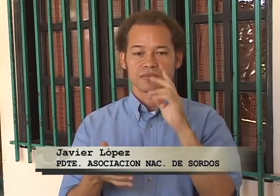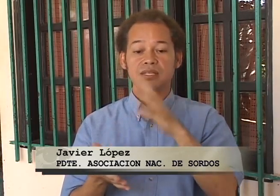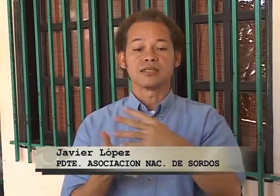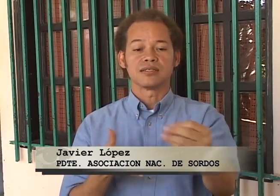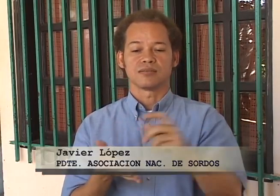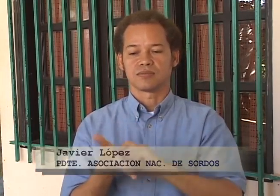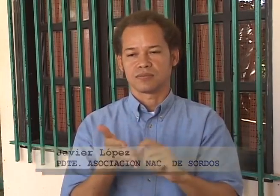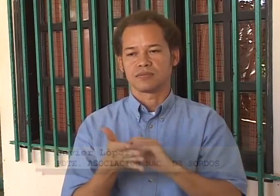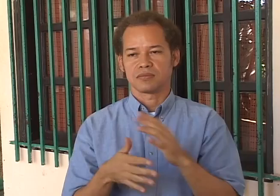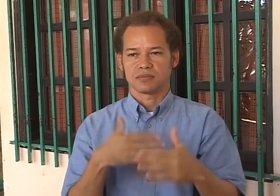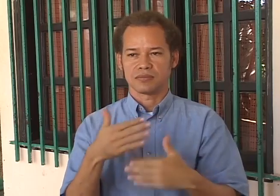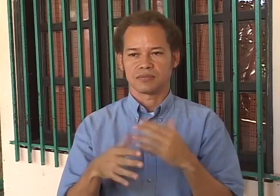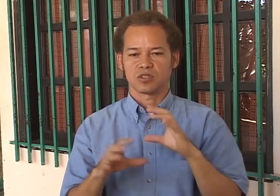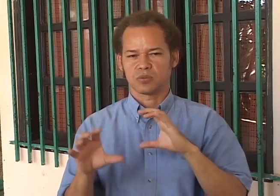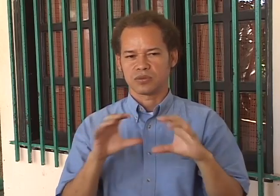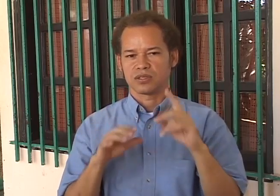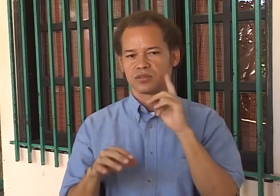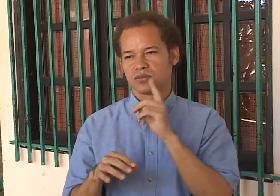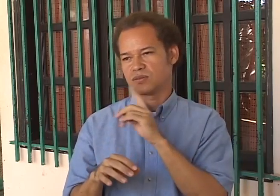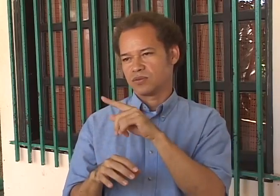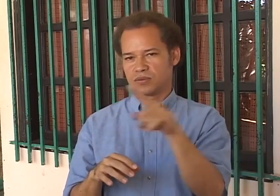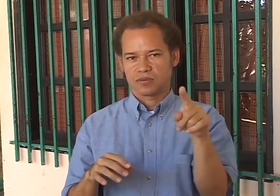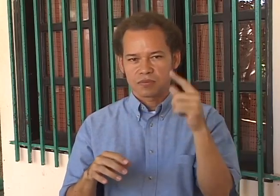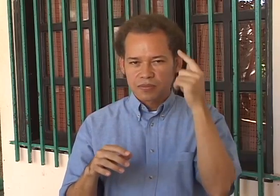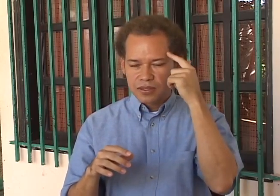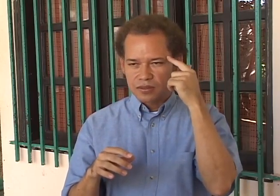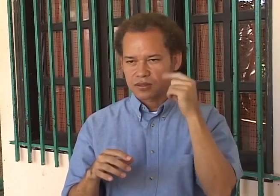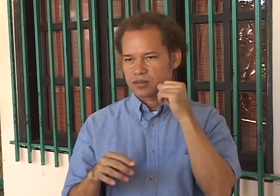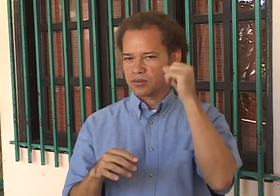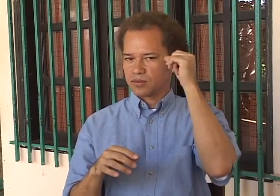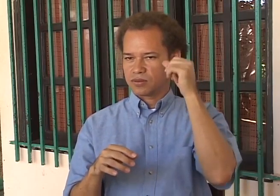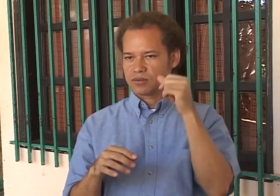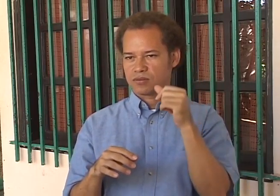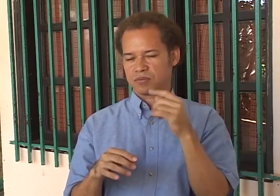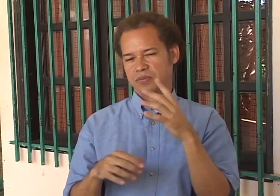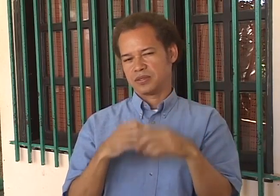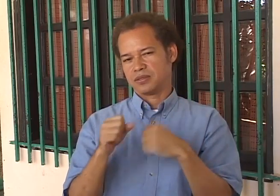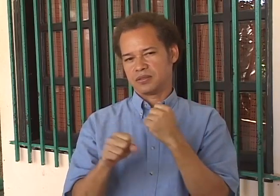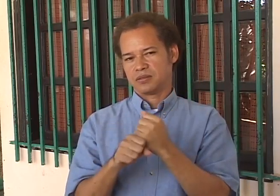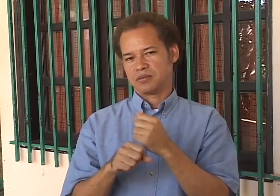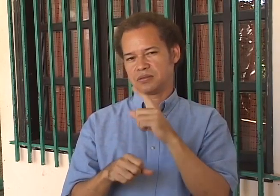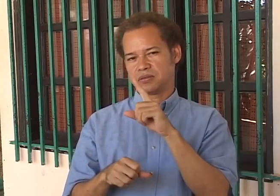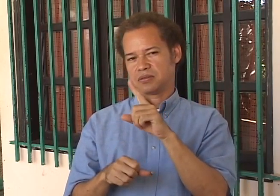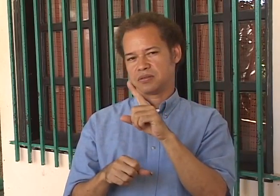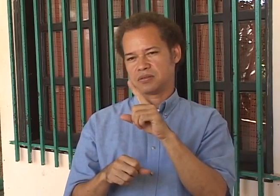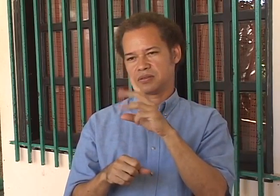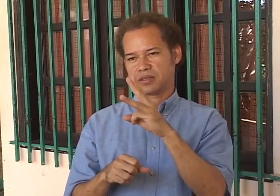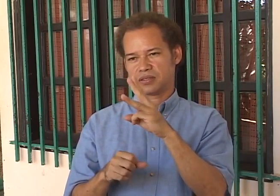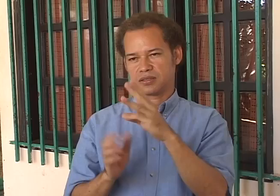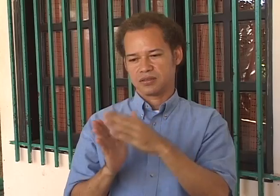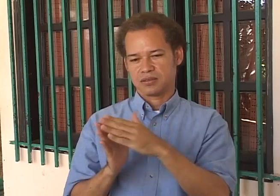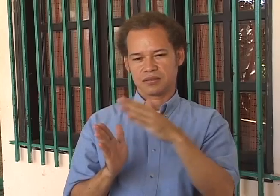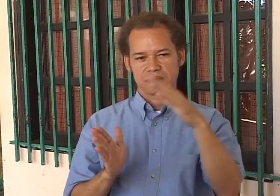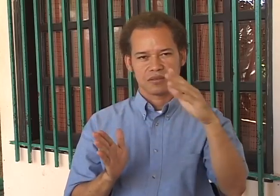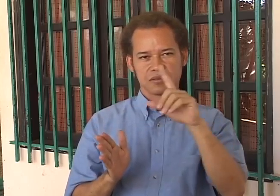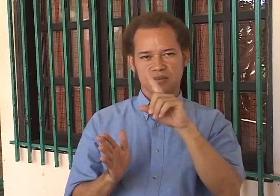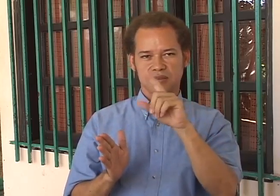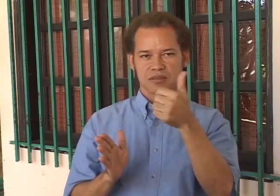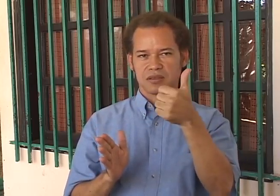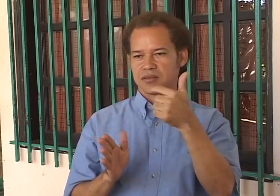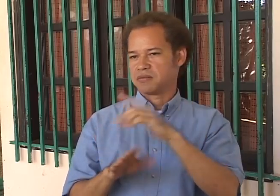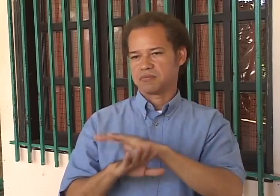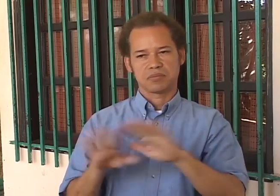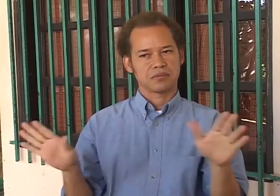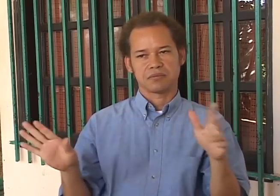hoy día miércoles, y comenzamos a copiar la comunicación entre nosotros los sordos. Entre nosotros los que éramos los jóvenes en ese